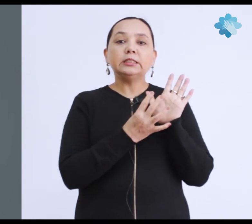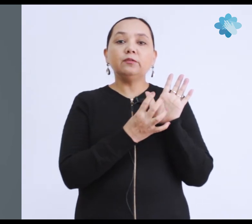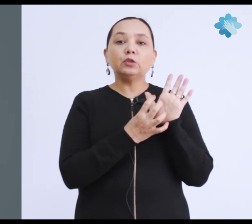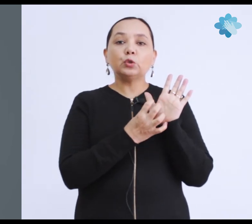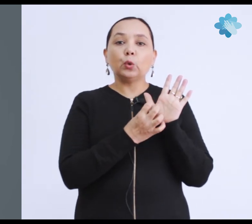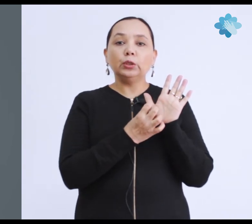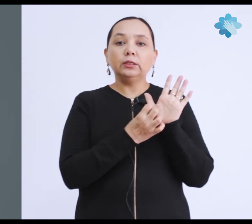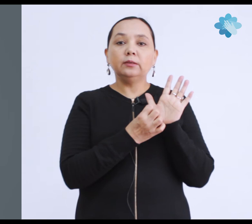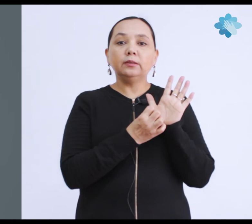900,